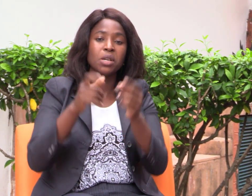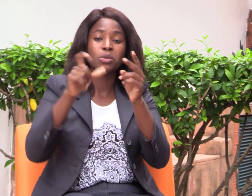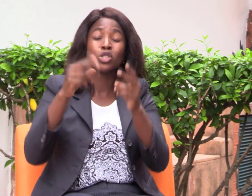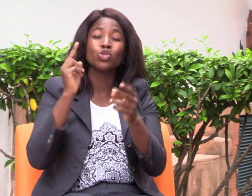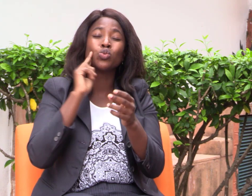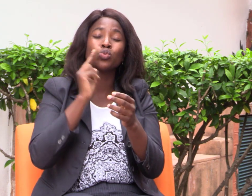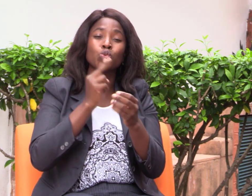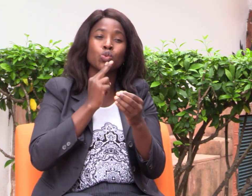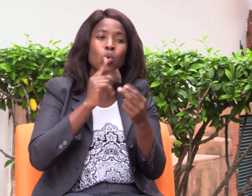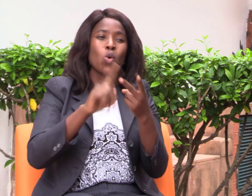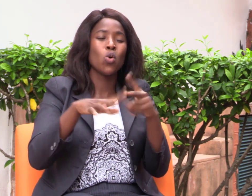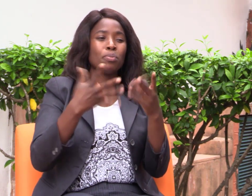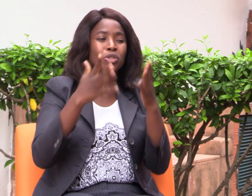é.